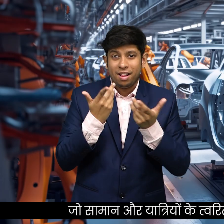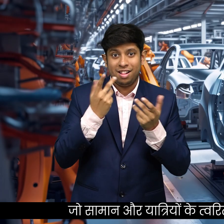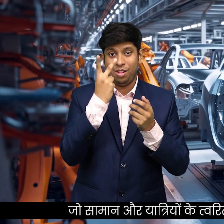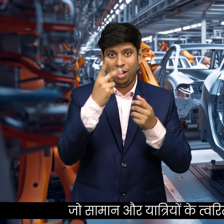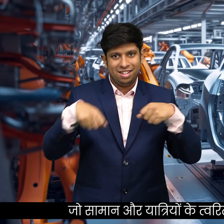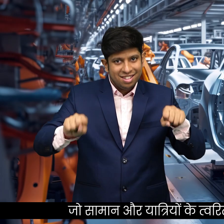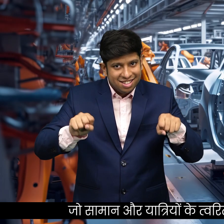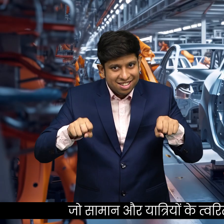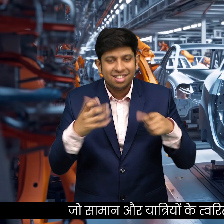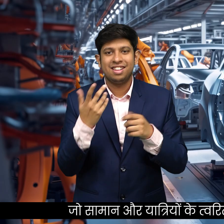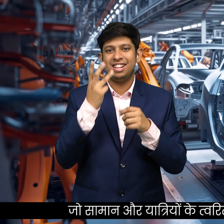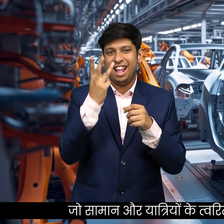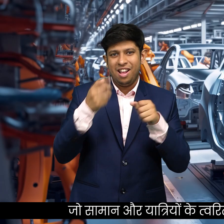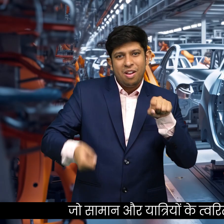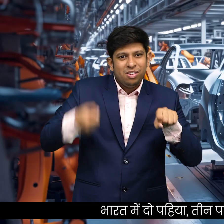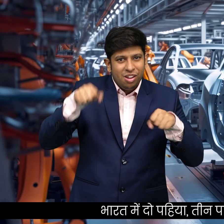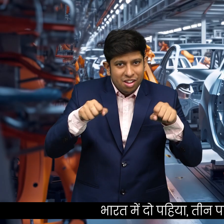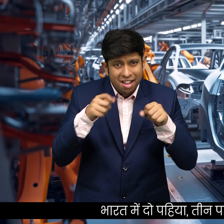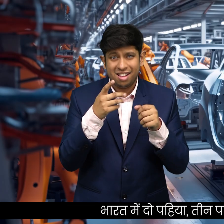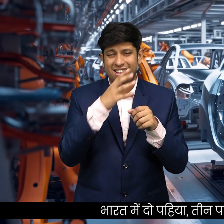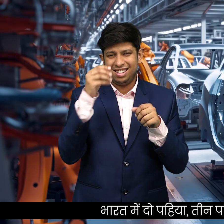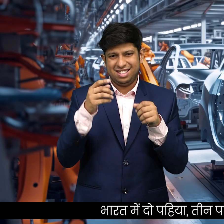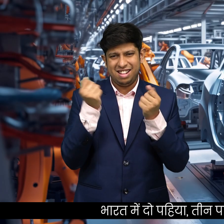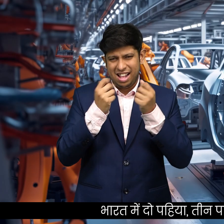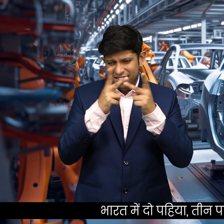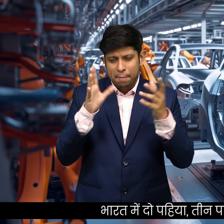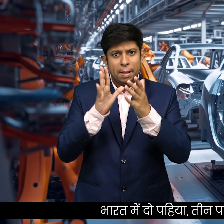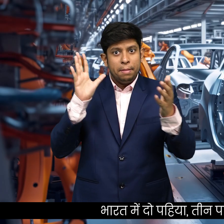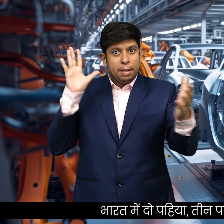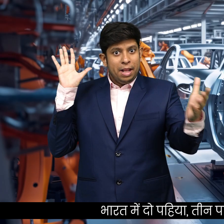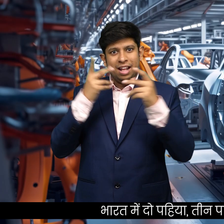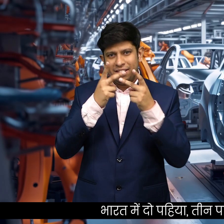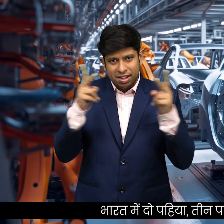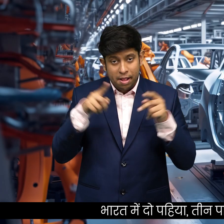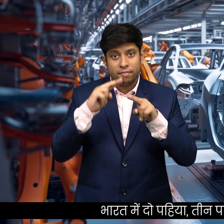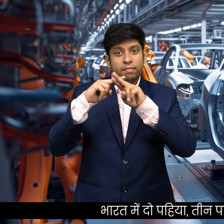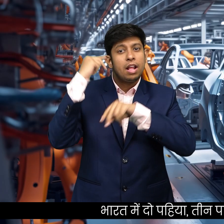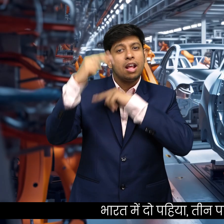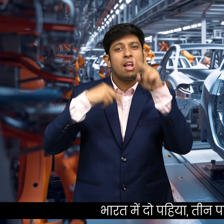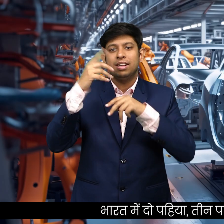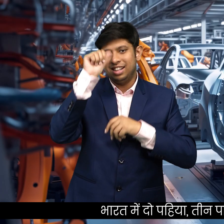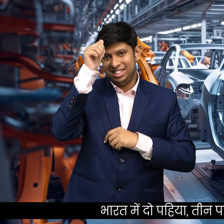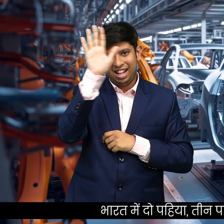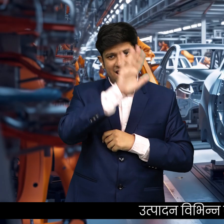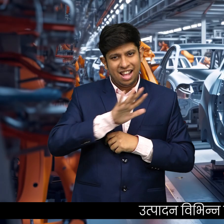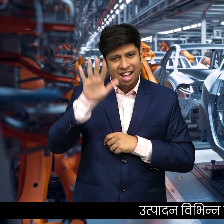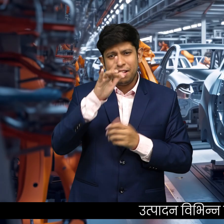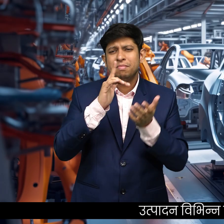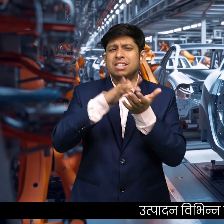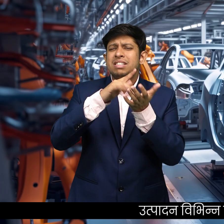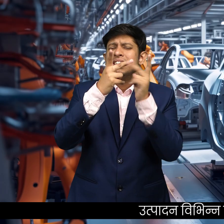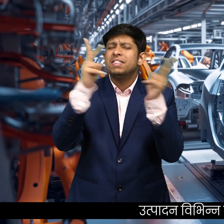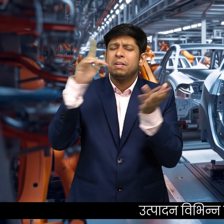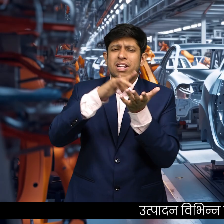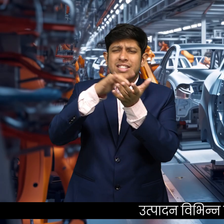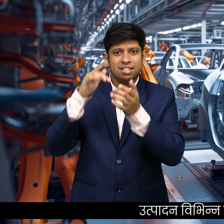स्वात्विक परिवहन की सुविधा प्रदान करता है। भारत में 2 पहिया, 3 पहिया और बहुउद्देशीय वाहनों का उत्पादन